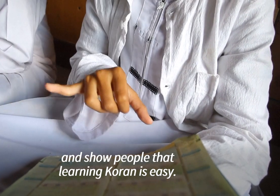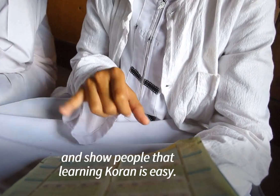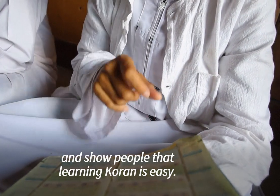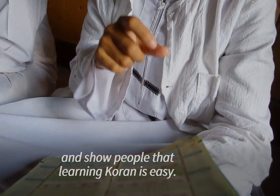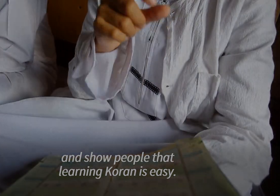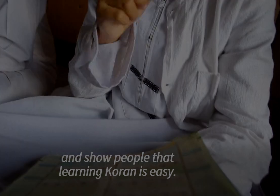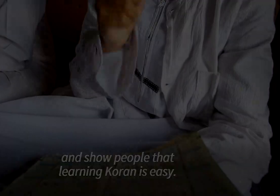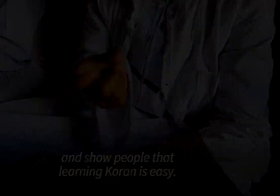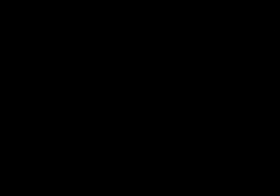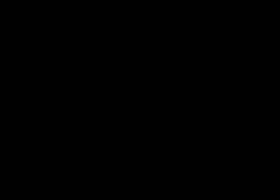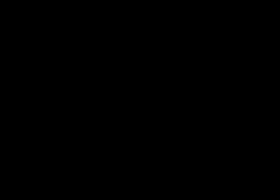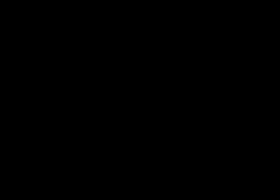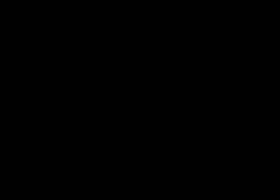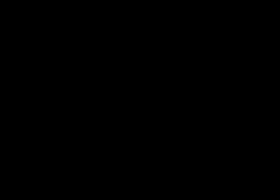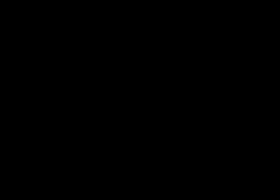Tumarungu Tumarungu